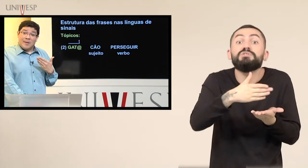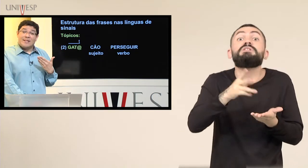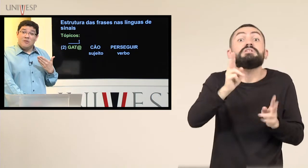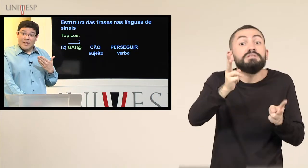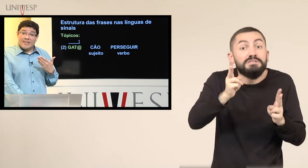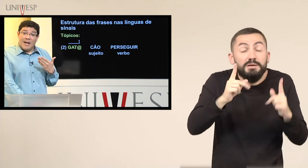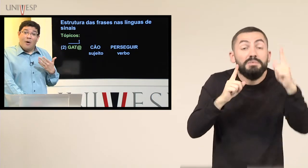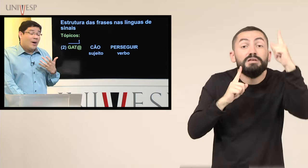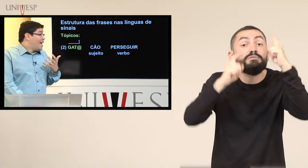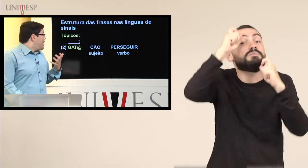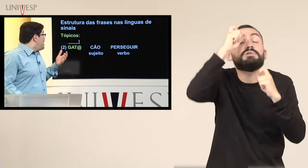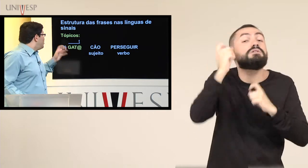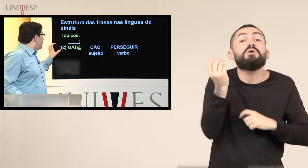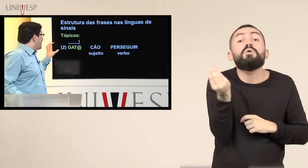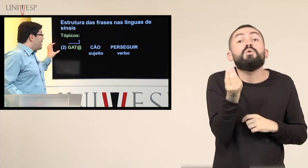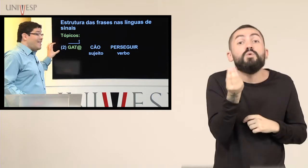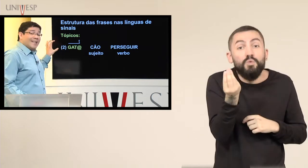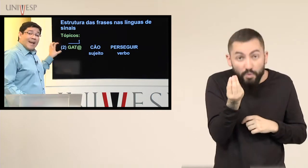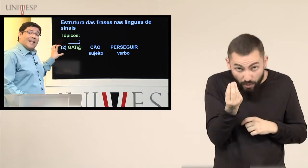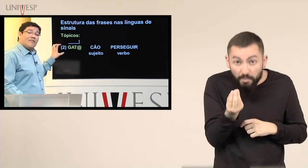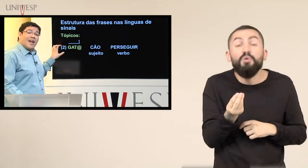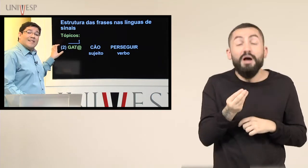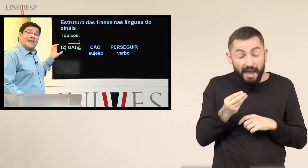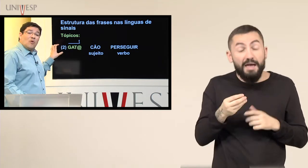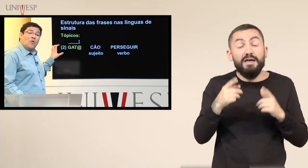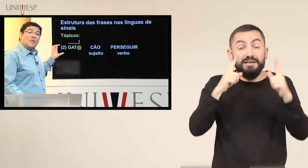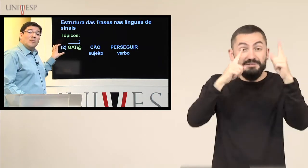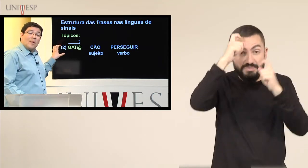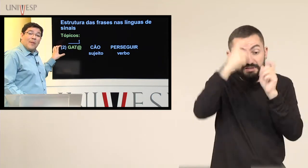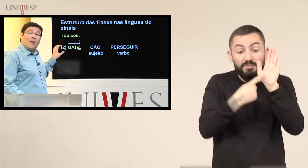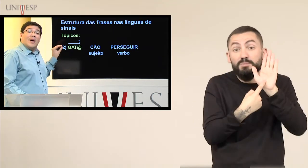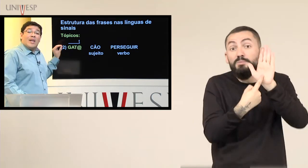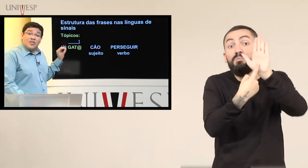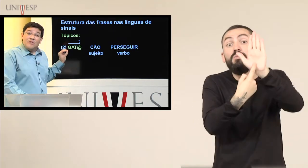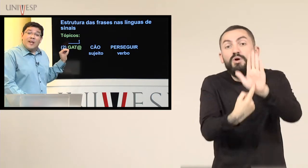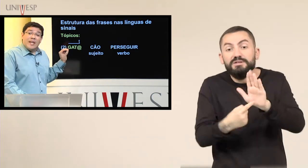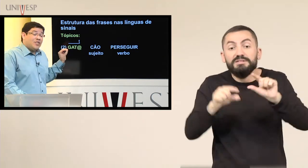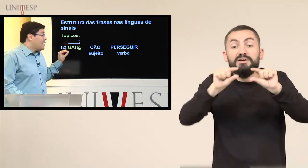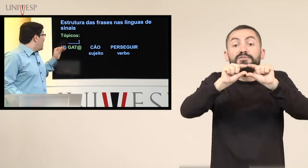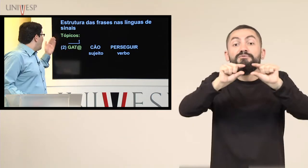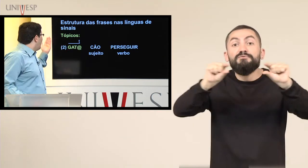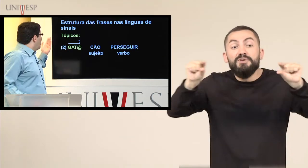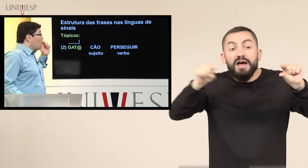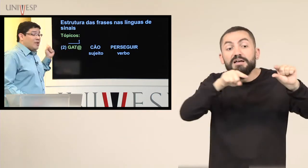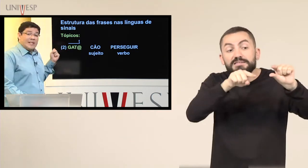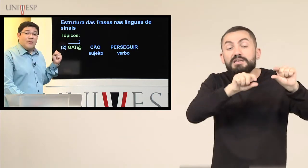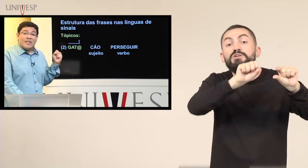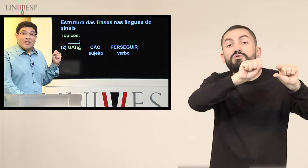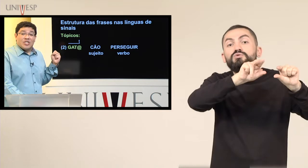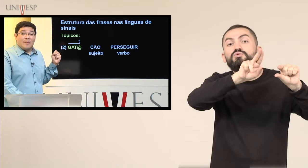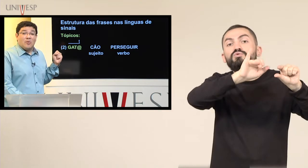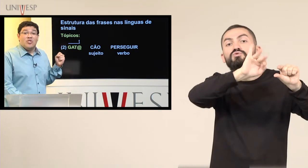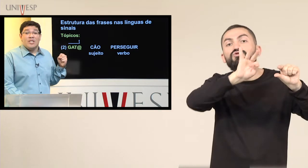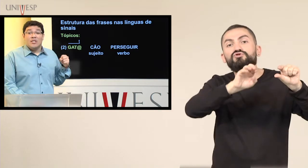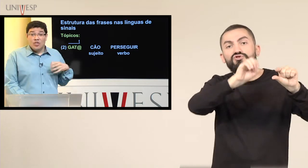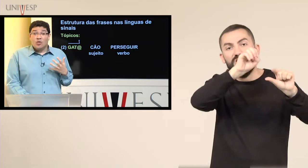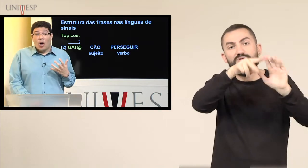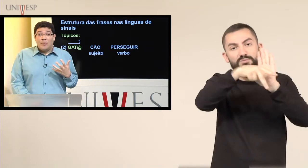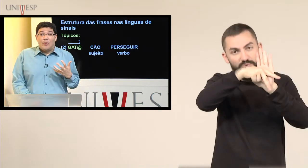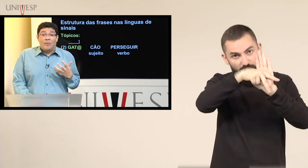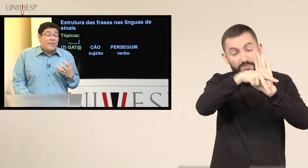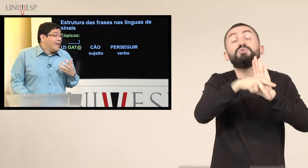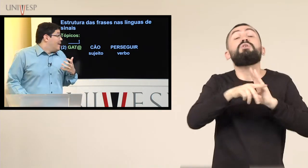de uma expressão facial que indica que, naquela frase, ele cumpre um papel diferente, que é o que os linguistas chamam